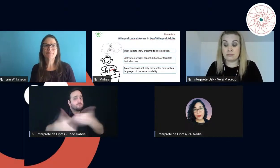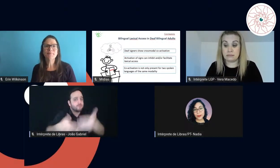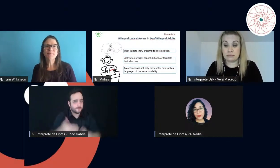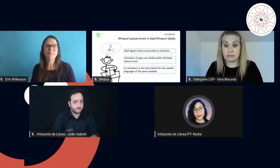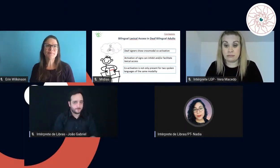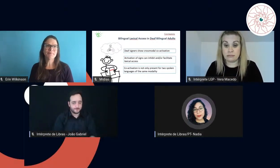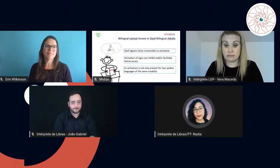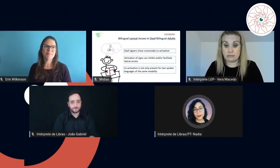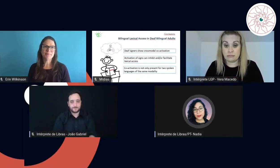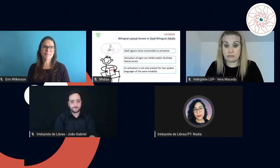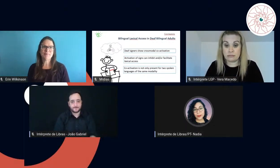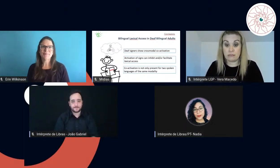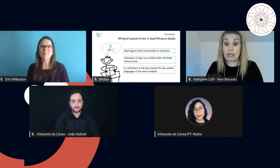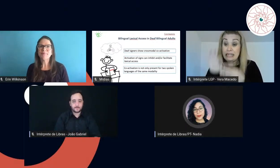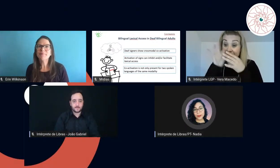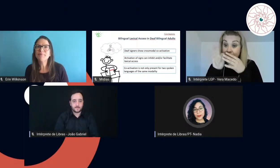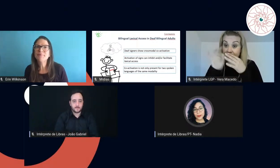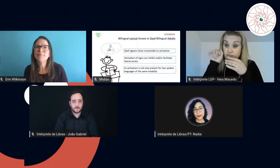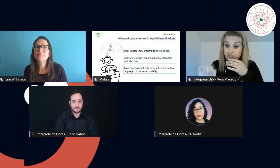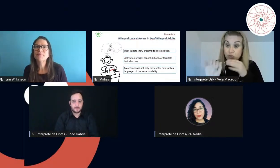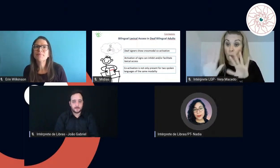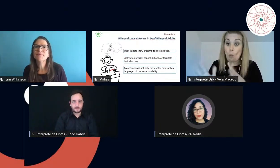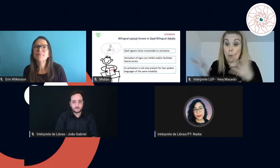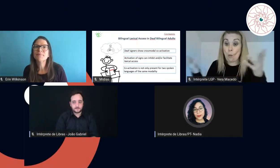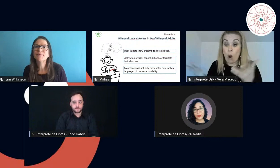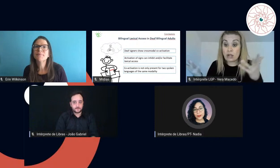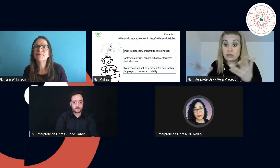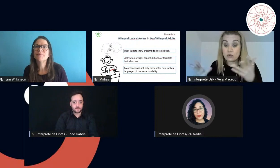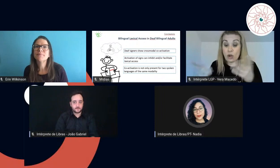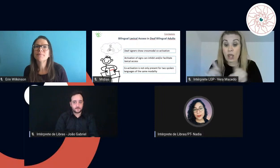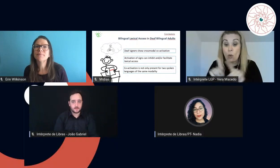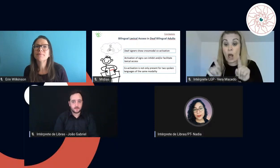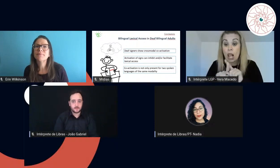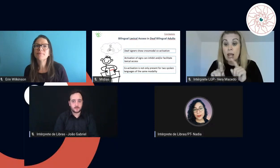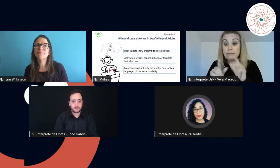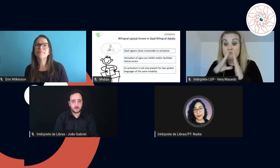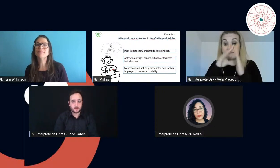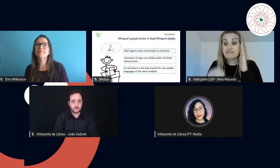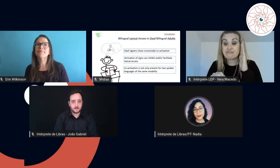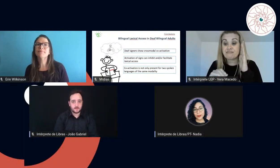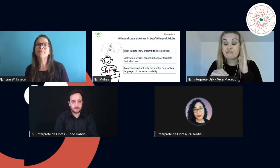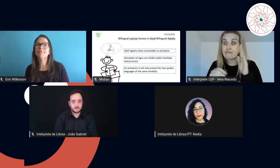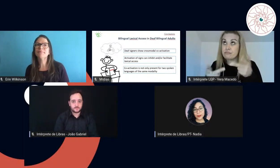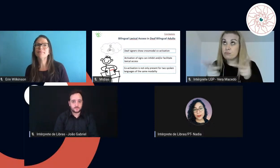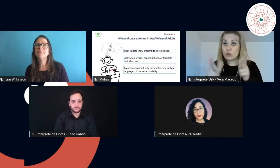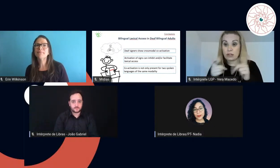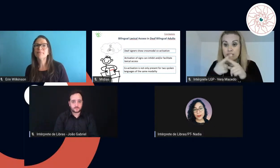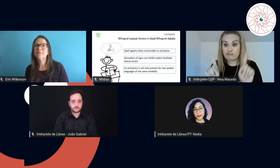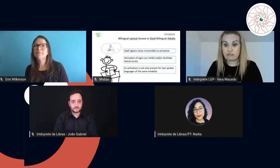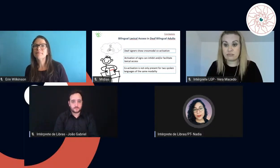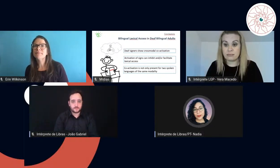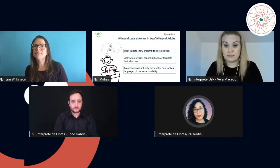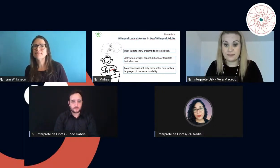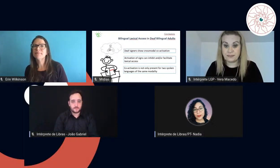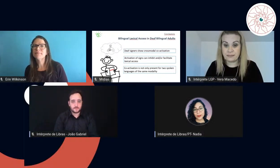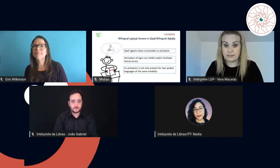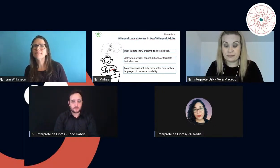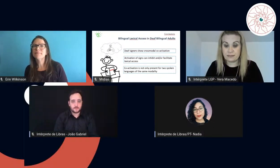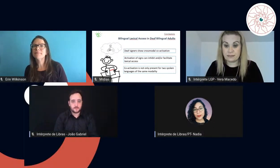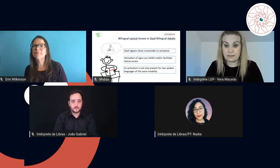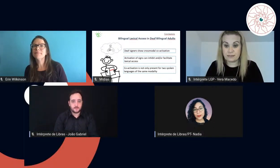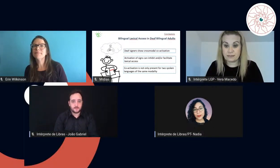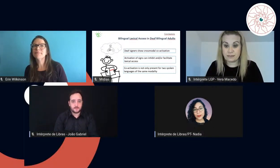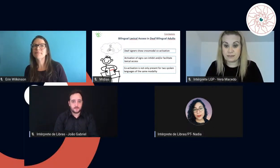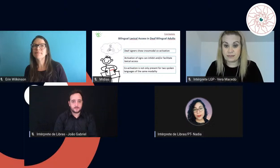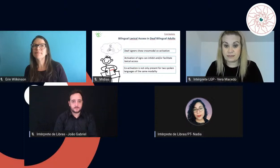surdos? Em especial quando são modalidades, modalidades distintas. Cross